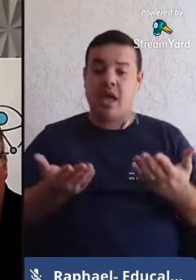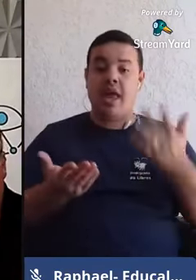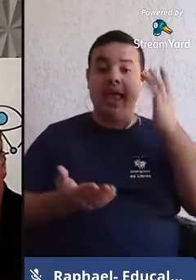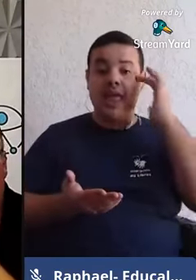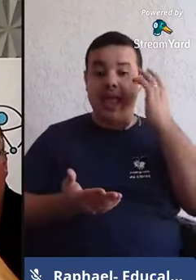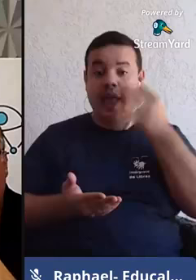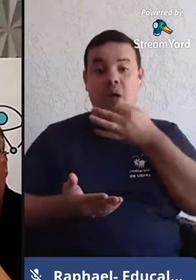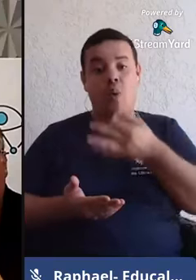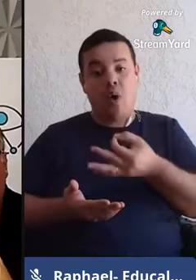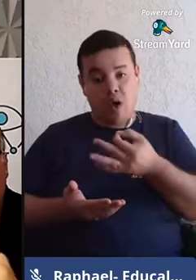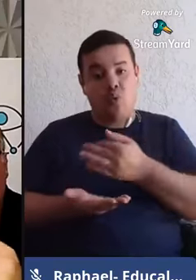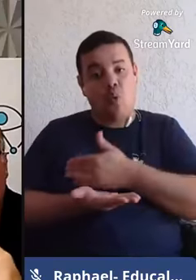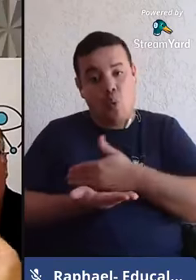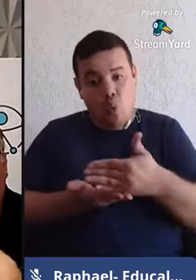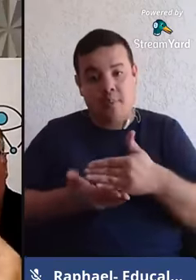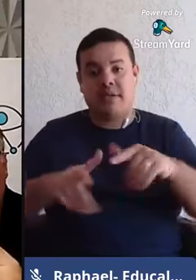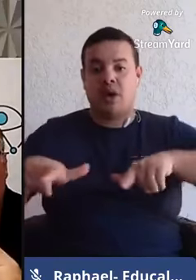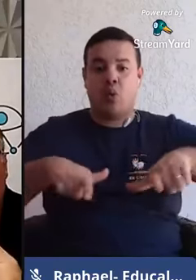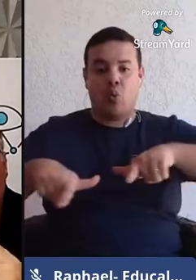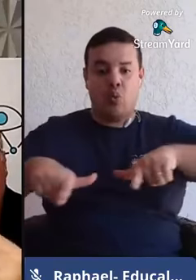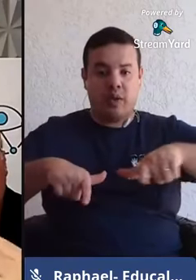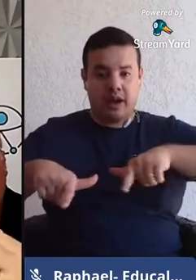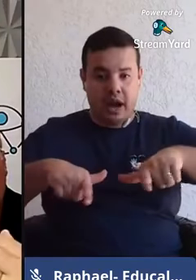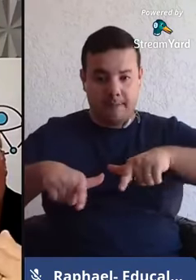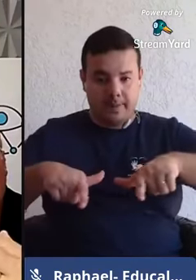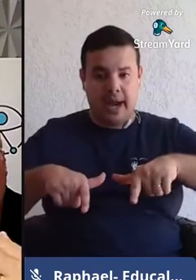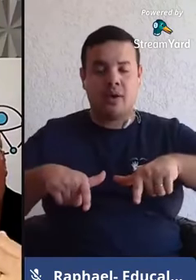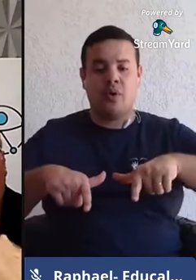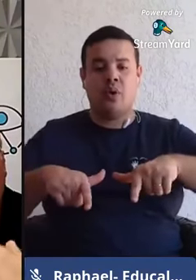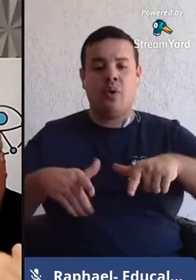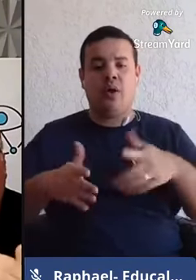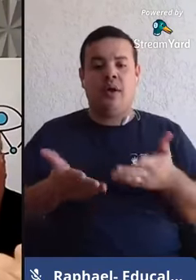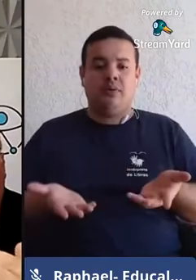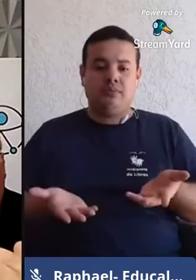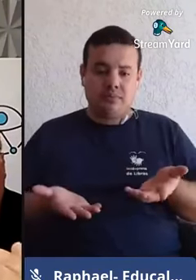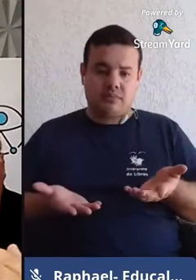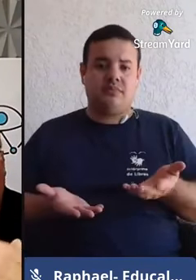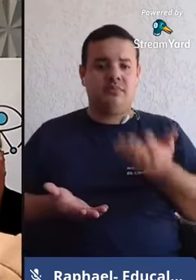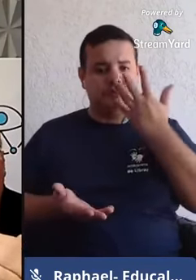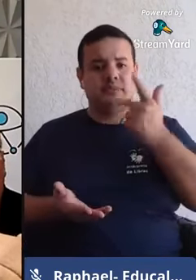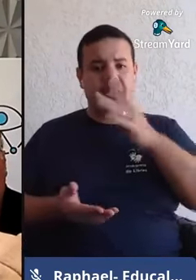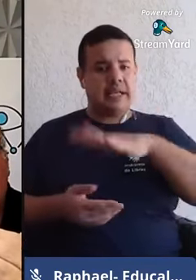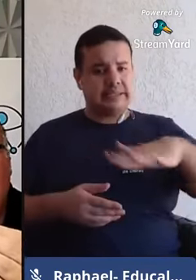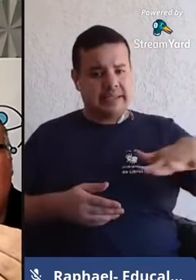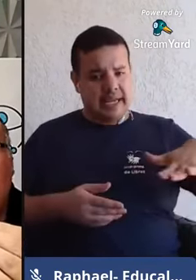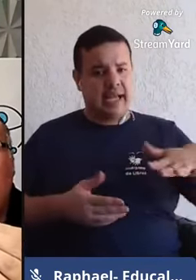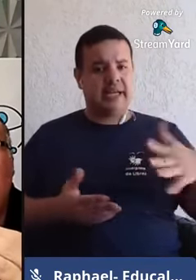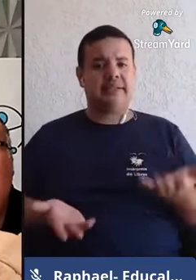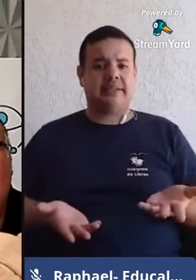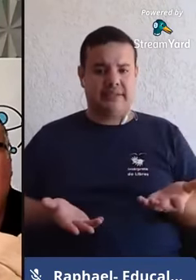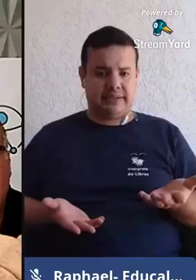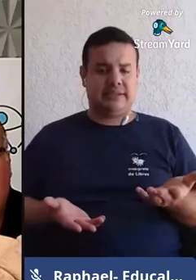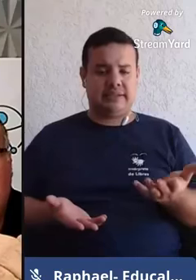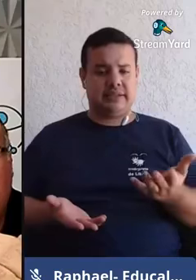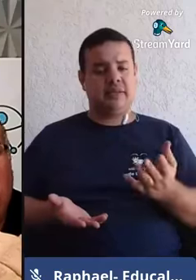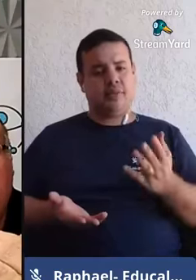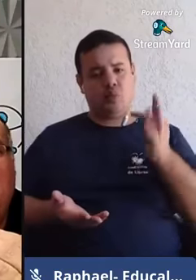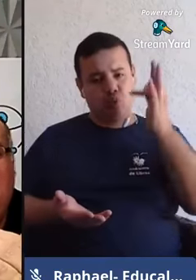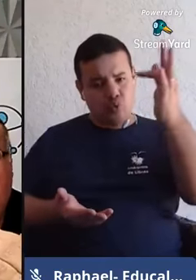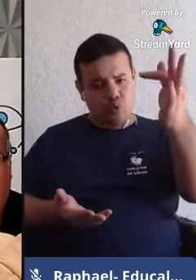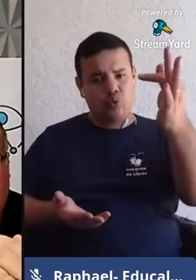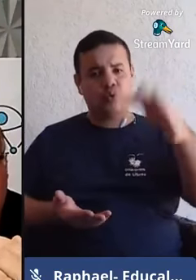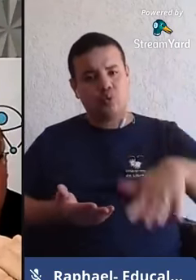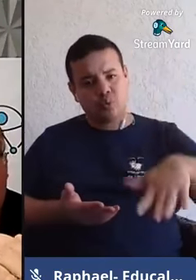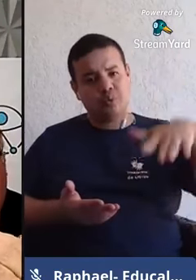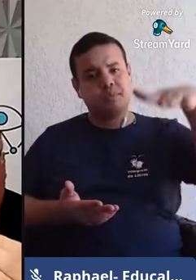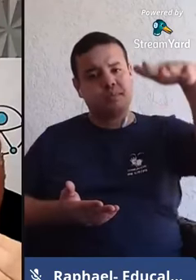você que está aí na secretaria, eu acho que tem essa ideia também, começar algum trabalho nas crianças ali. para que a gente tivesse adultos melhores daqui 20